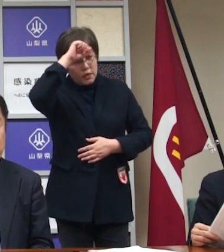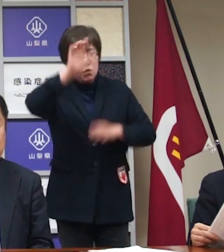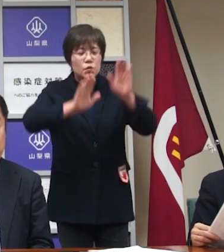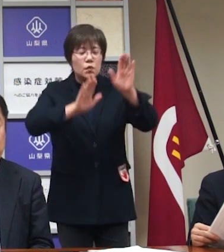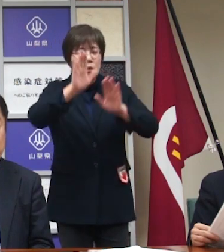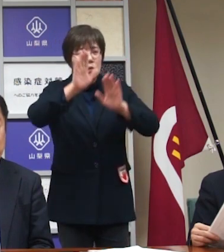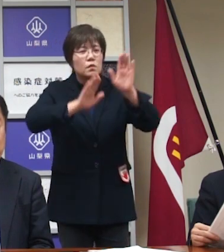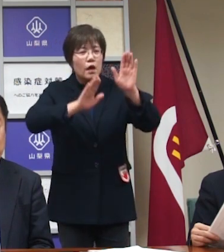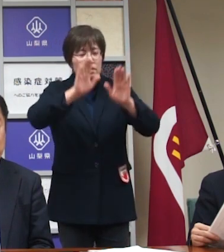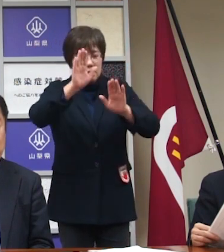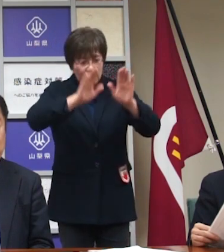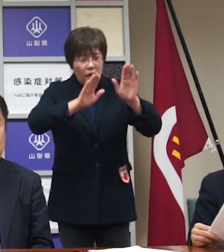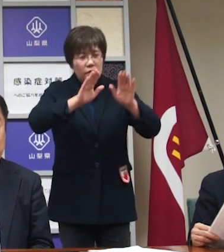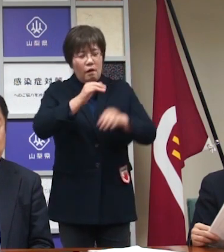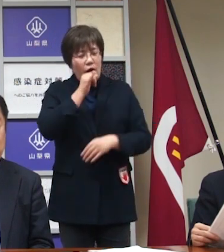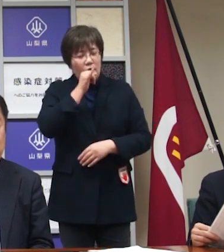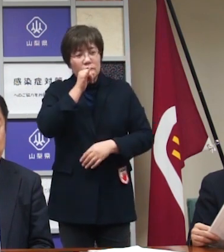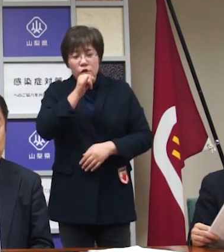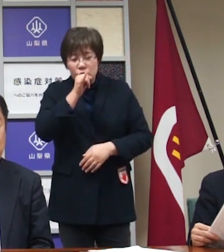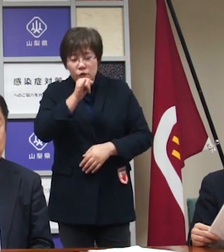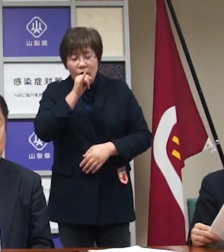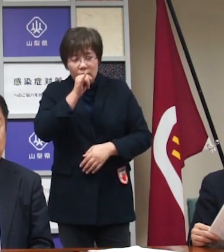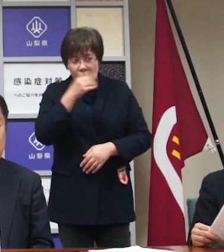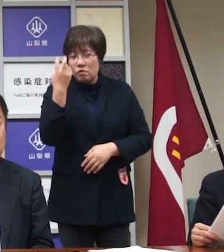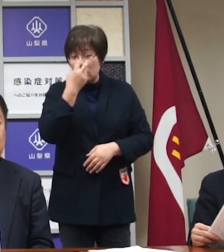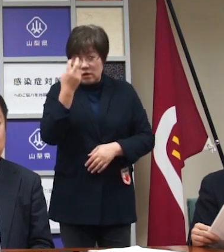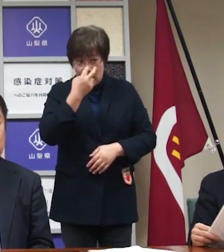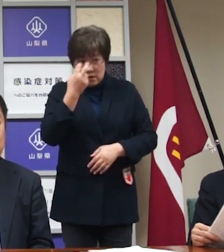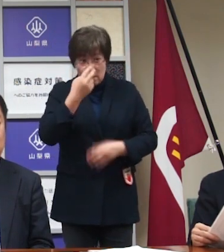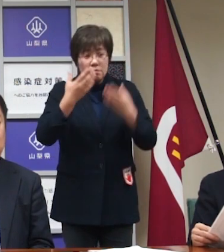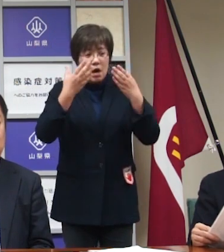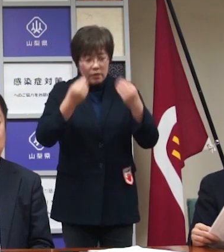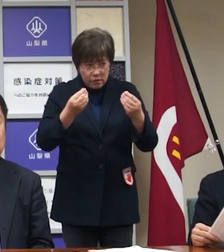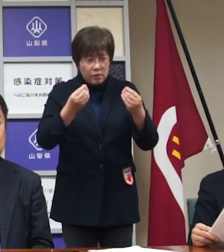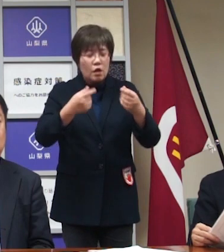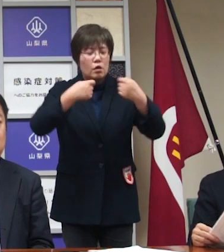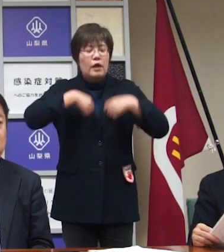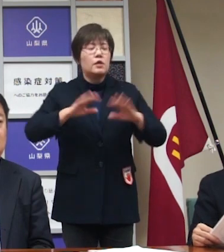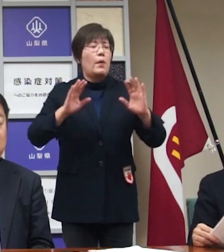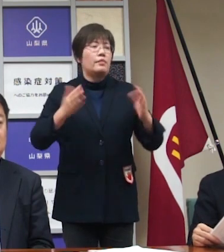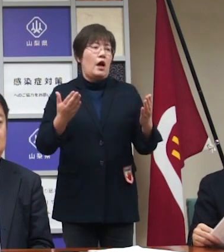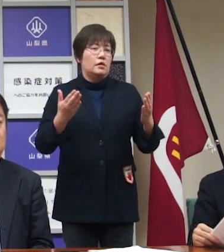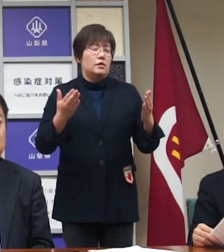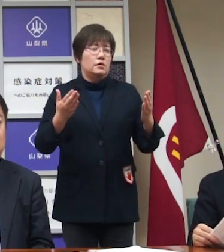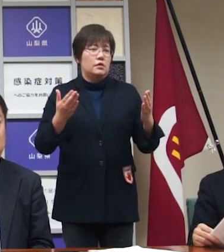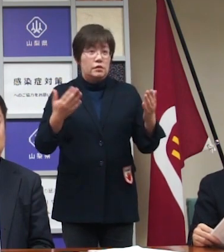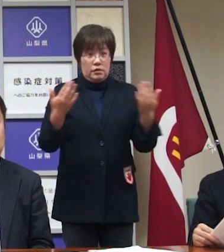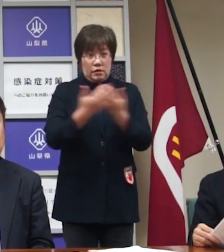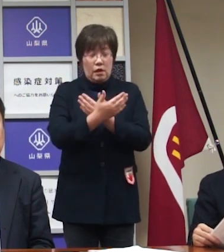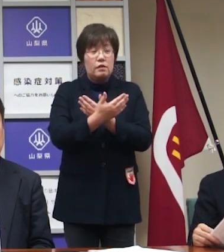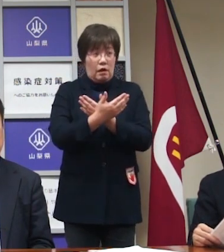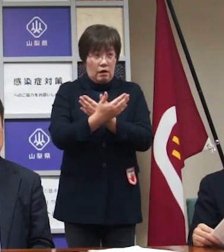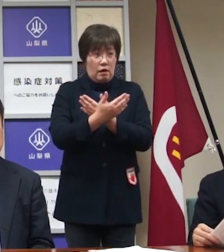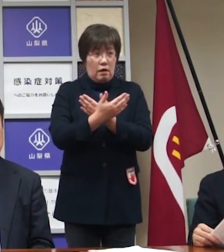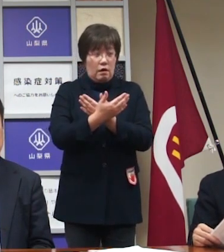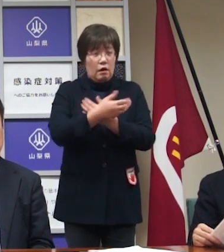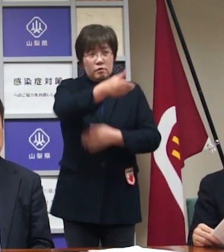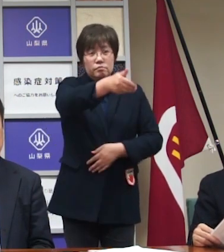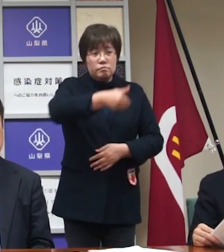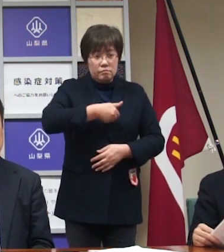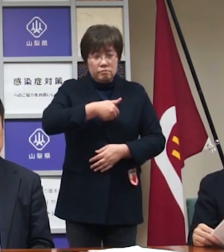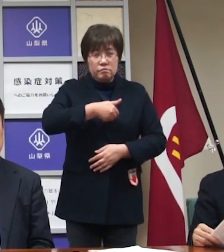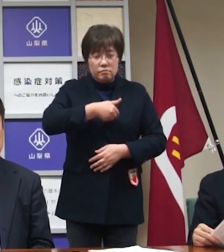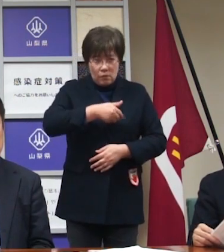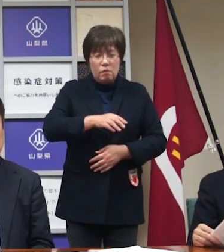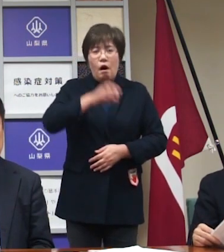、インフルエンザの検査をして、そこはマイナスだったと。ああ、 で、まあインフルではない